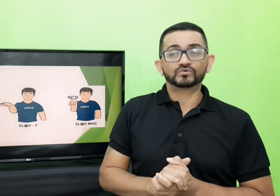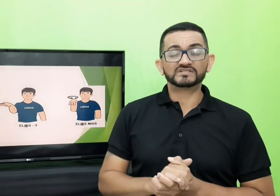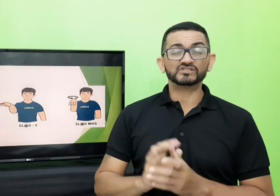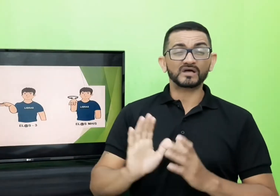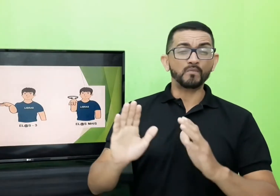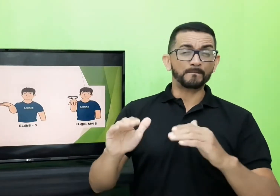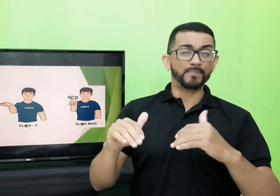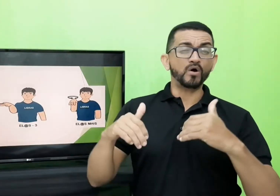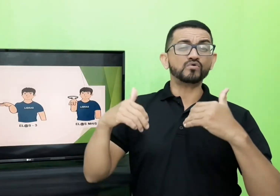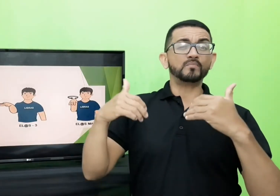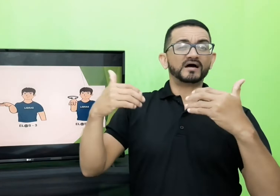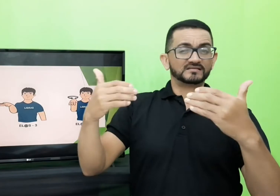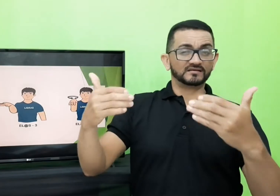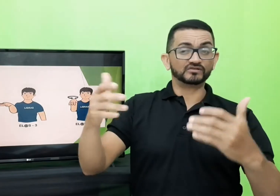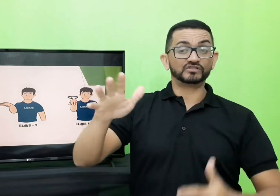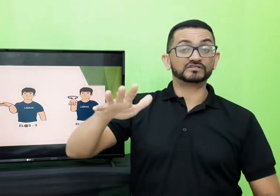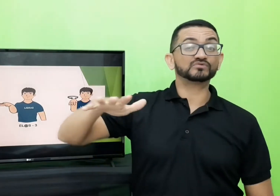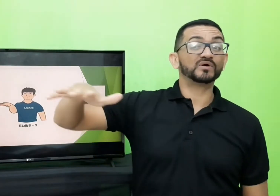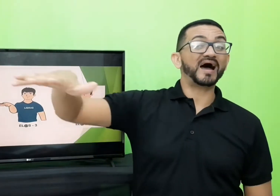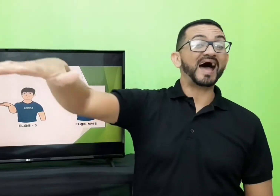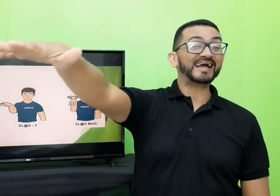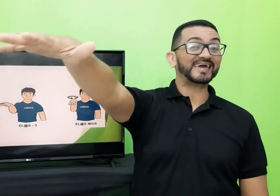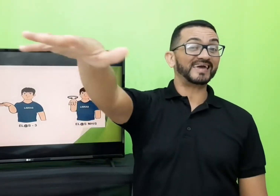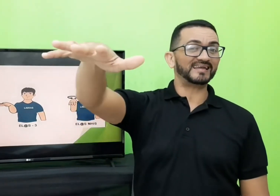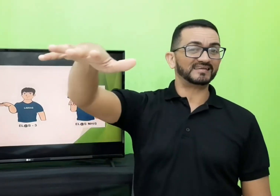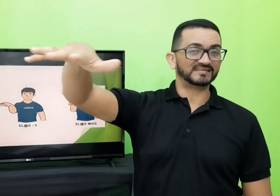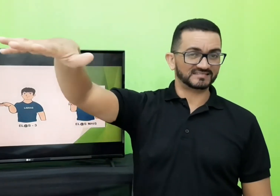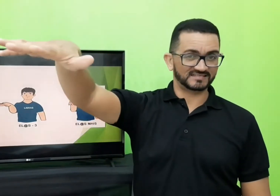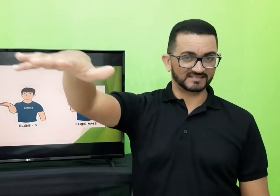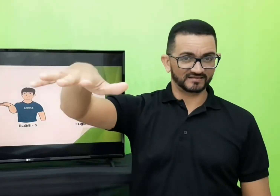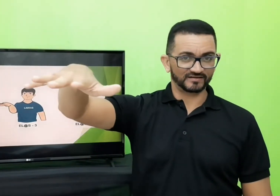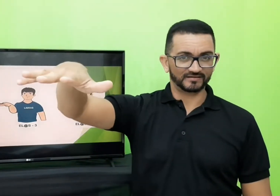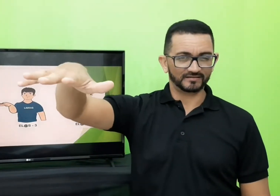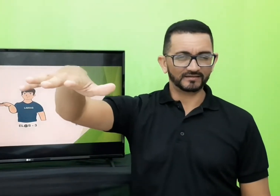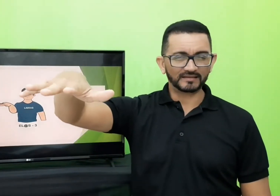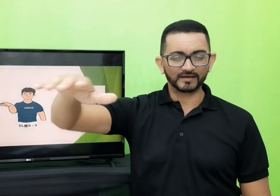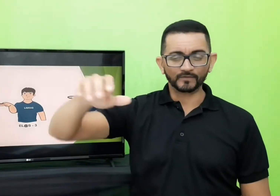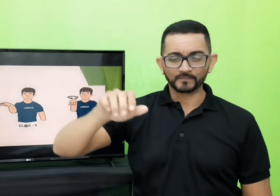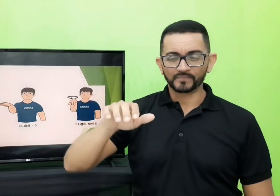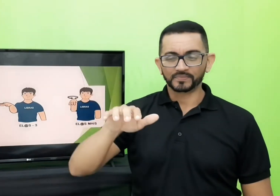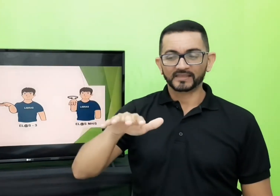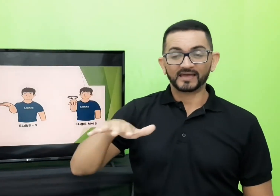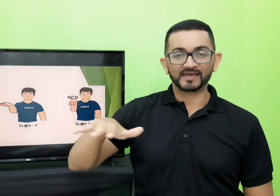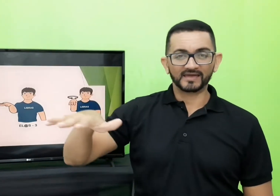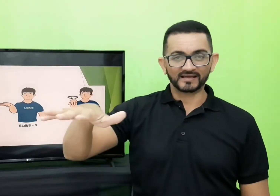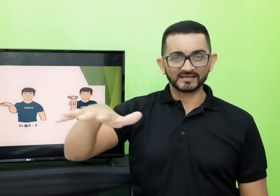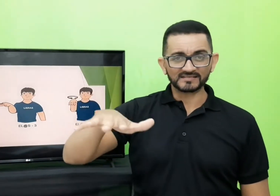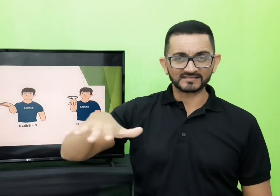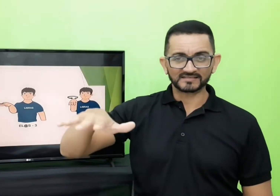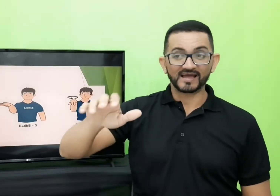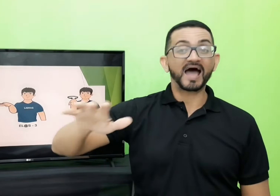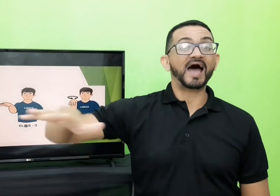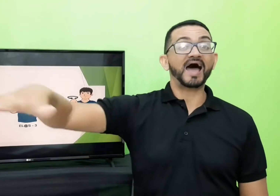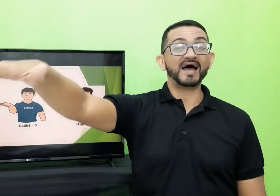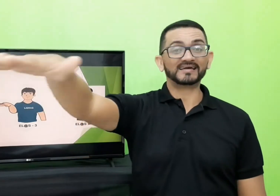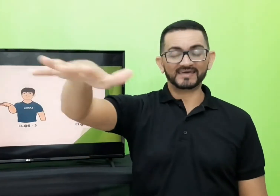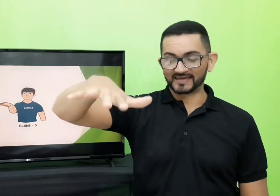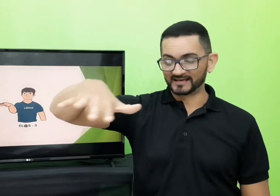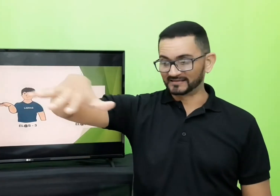Se está um pouco mais longe, então são aqueles. Entenderam? Eles,